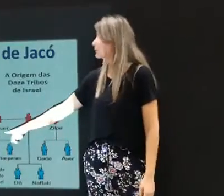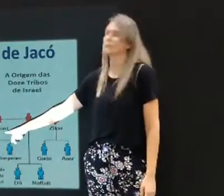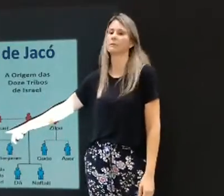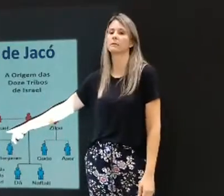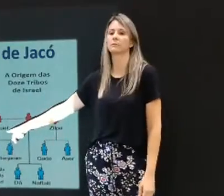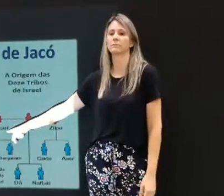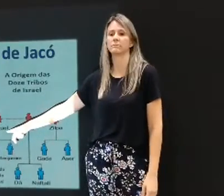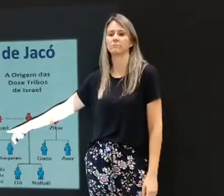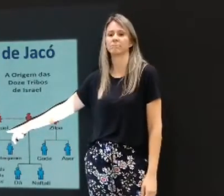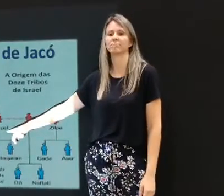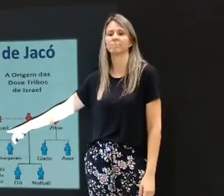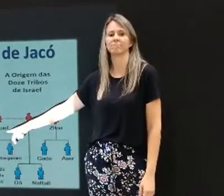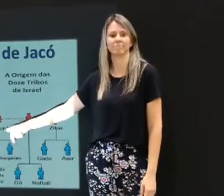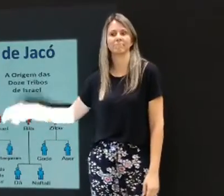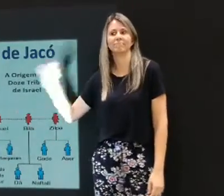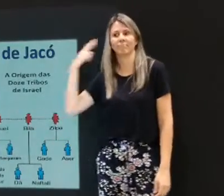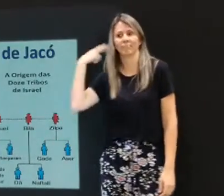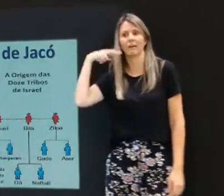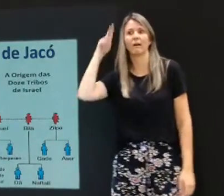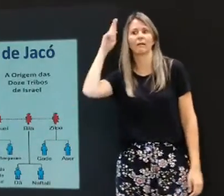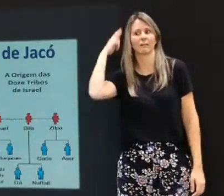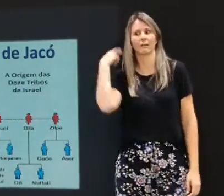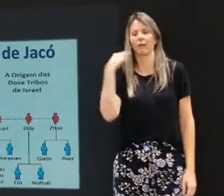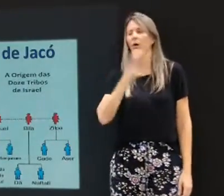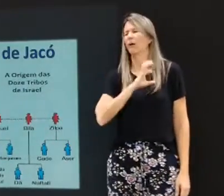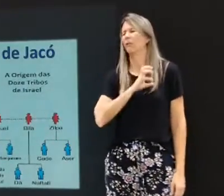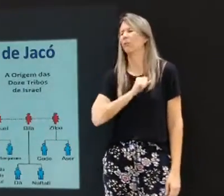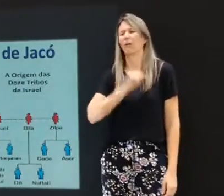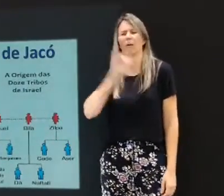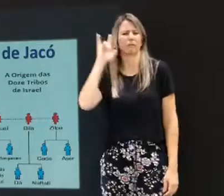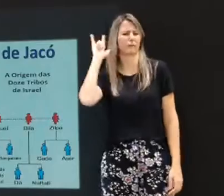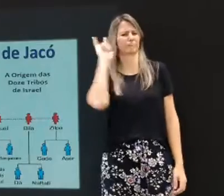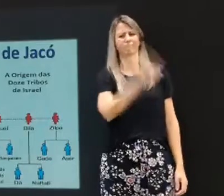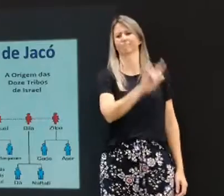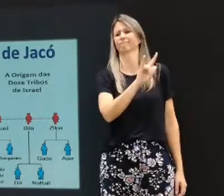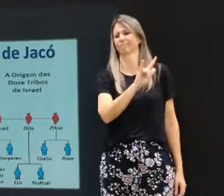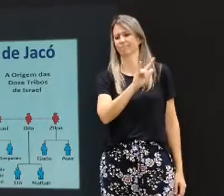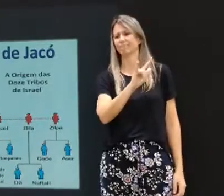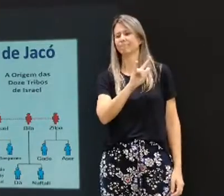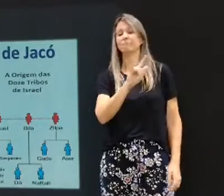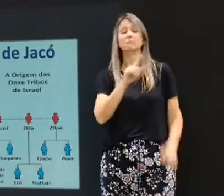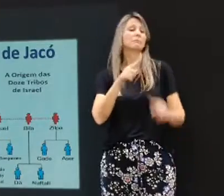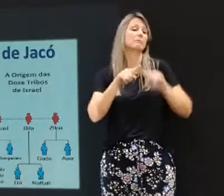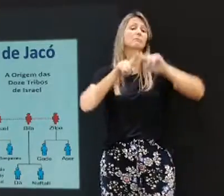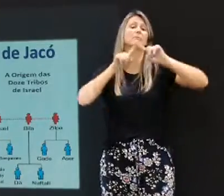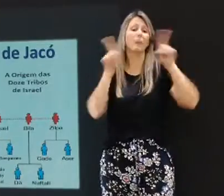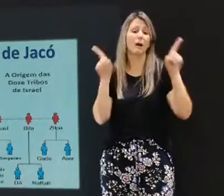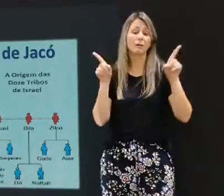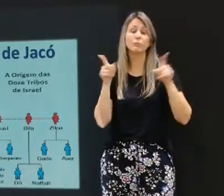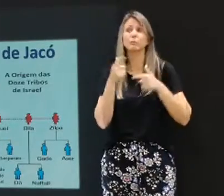Raquel, por Raquel. Ele amava de uma forma muito especial Raquel,